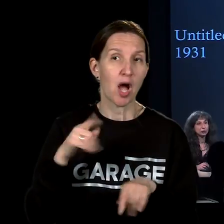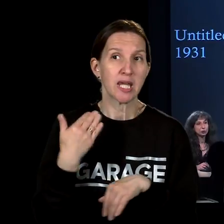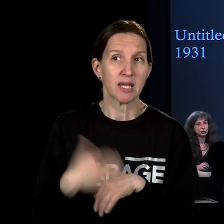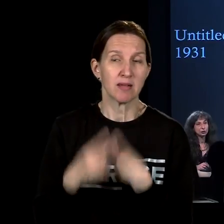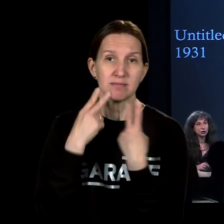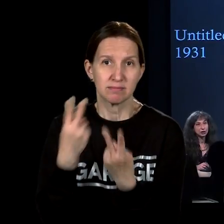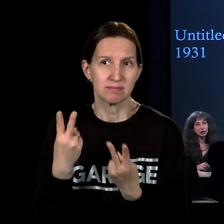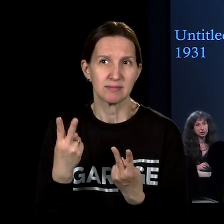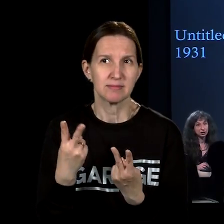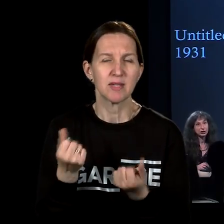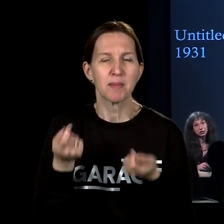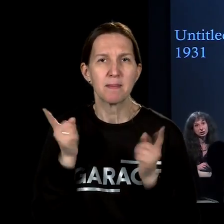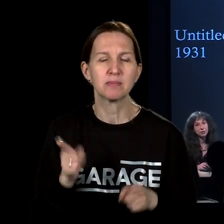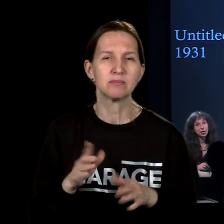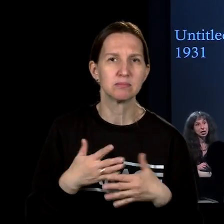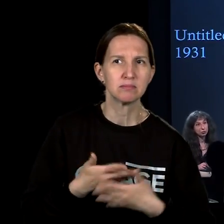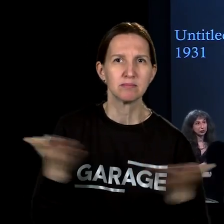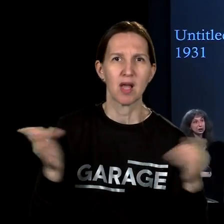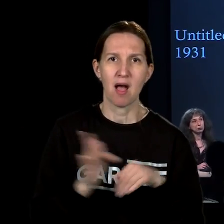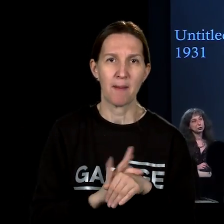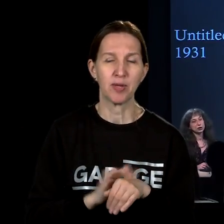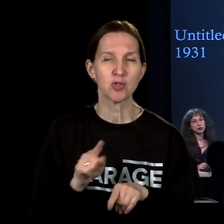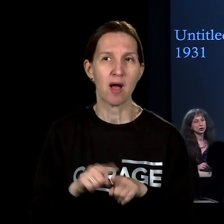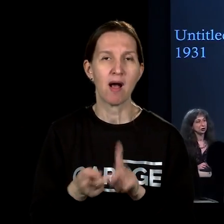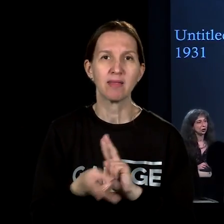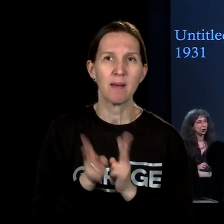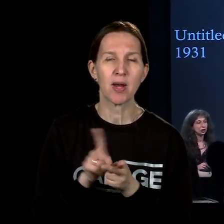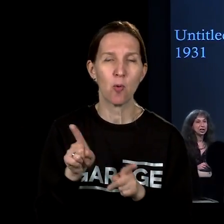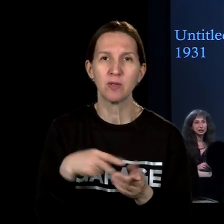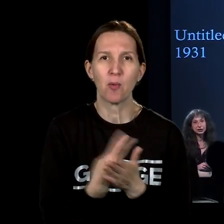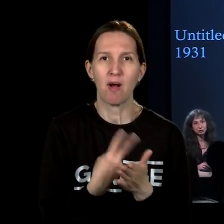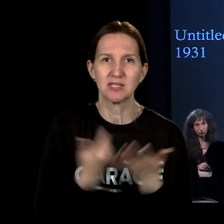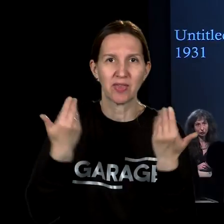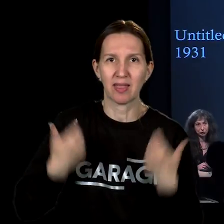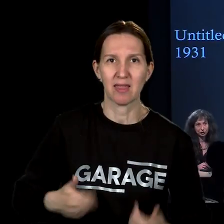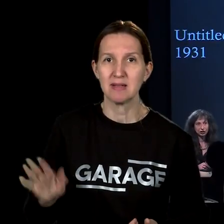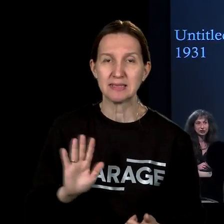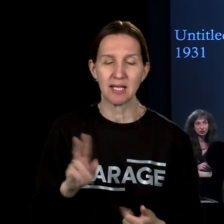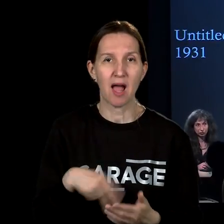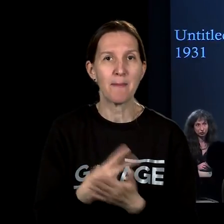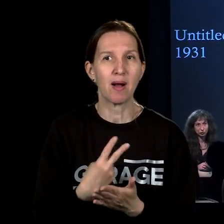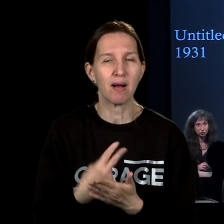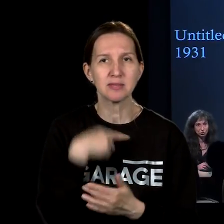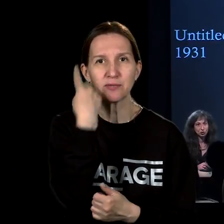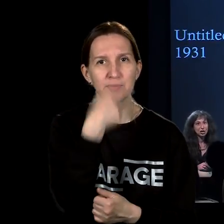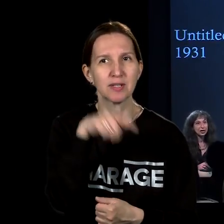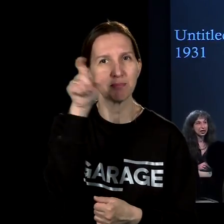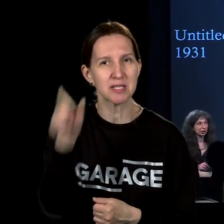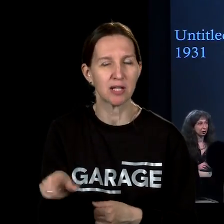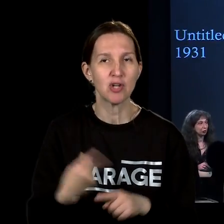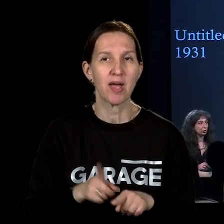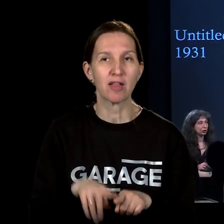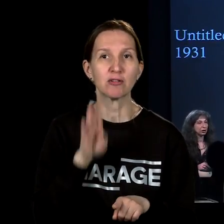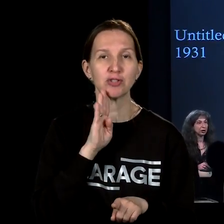он представляет, собственно говоря, не тело, а вполне себе персонажа. Это женщина одета в свое тело, одета в свою кожу,